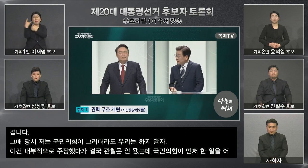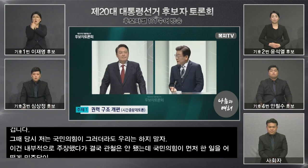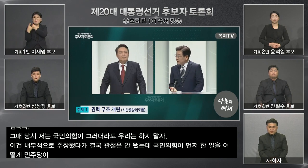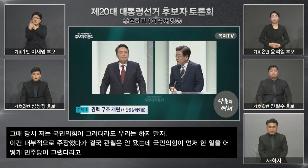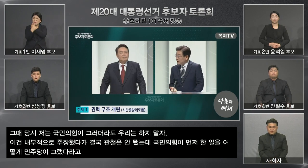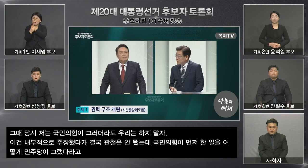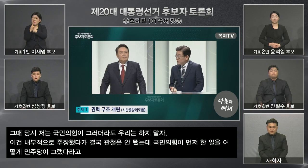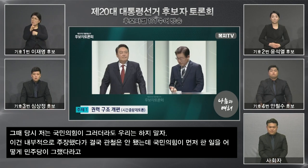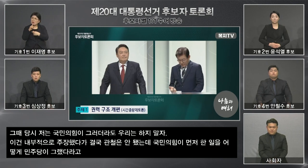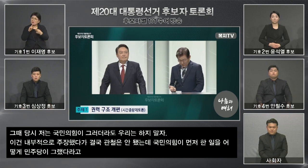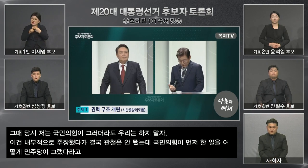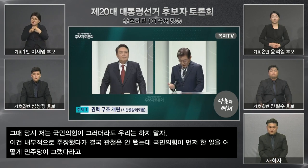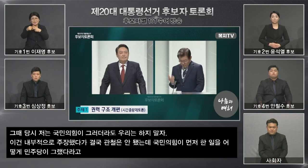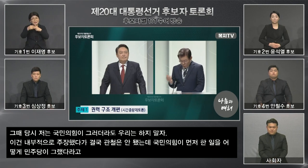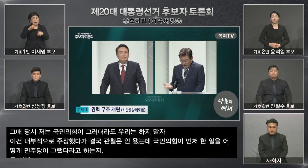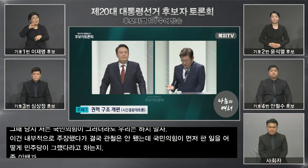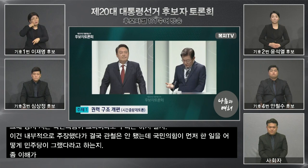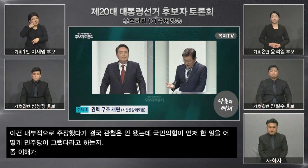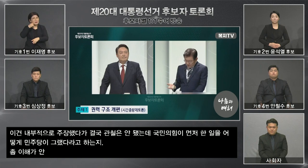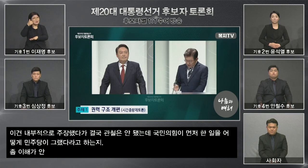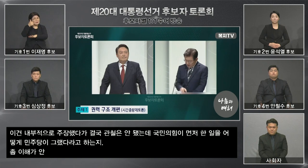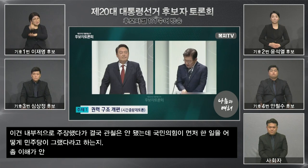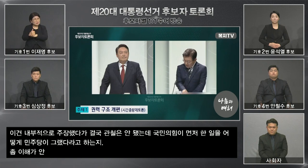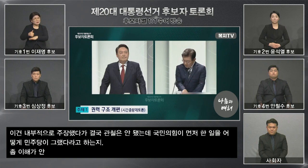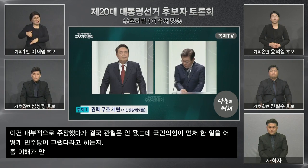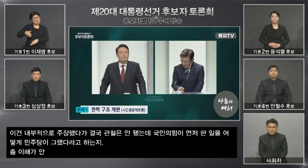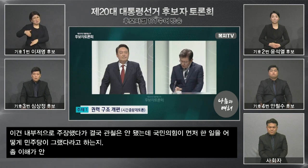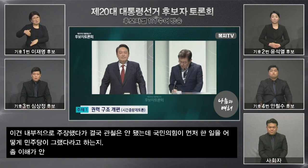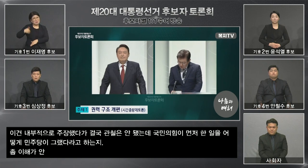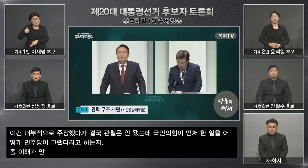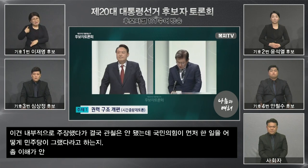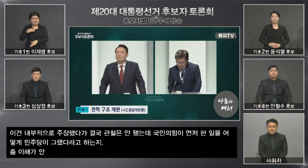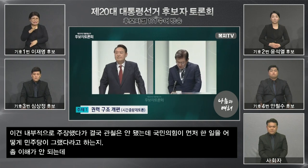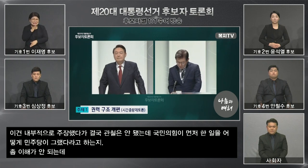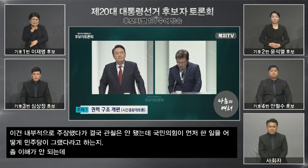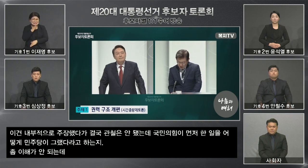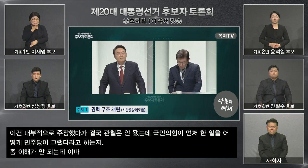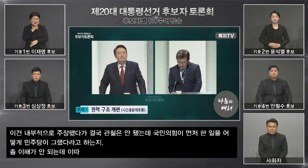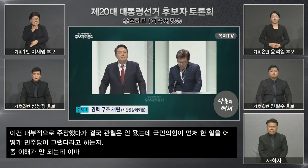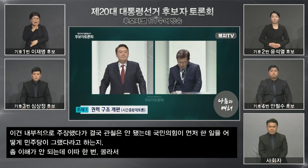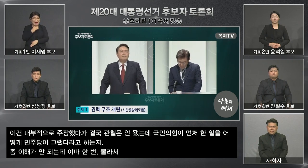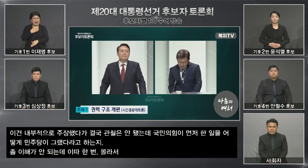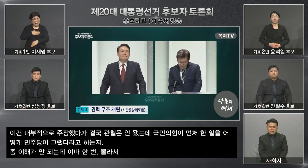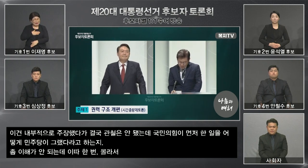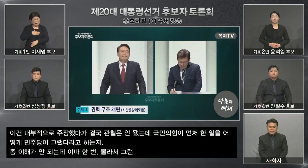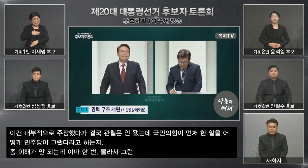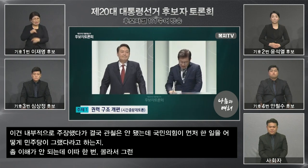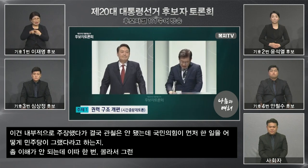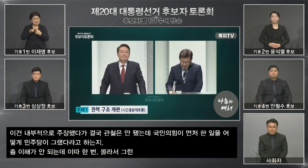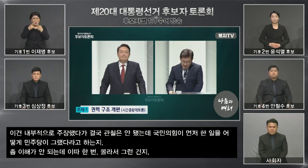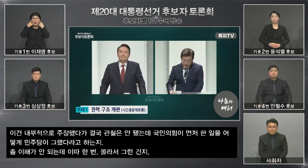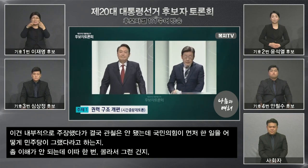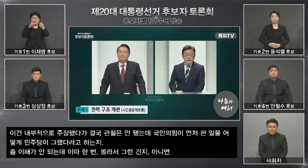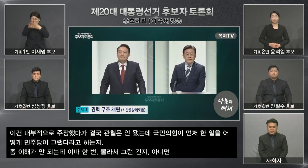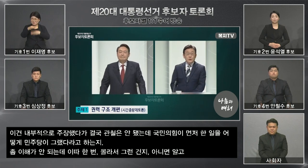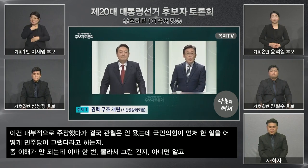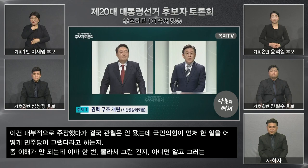이해가 안 되는데 이따가 한번 몰라서 그런 건지 아니면 알고도 그러시는 건지 답변 하나 부탁드리고요.